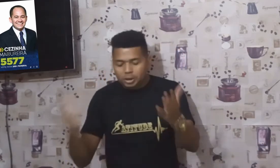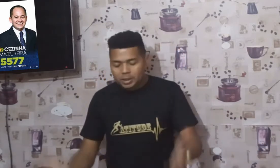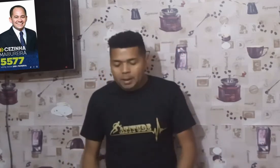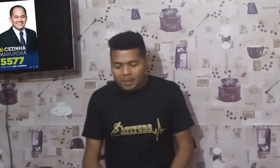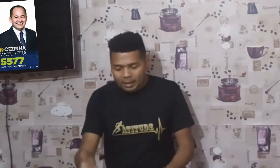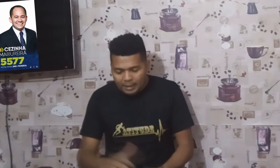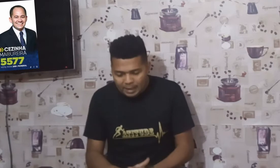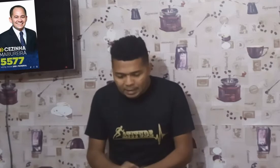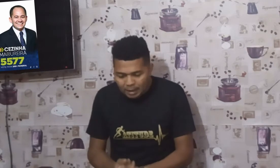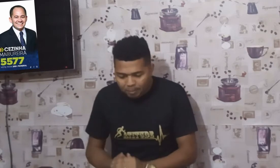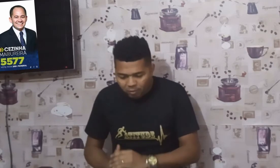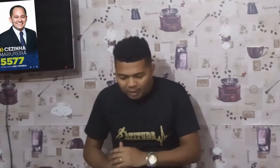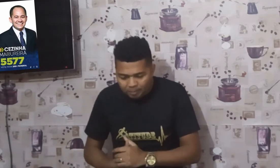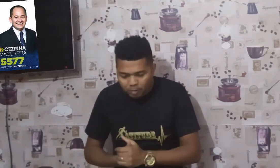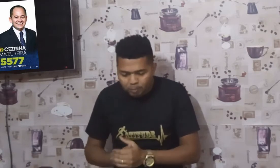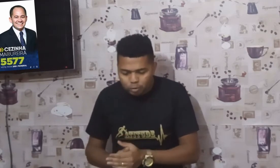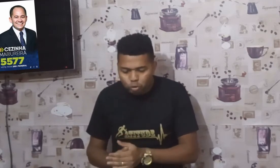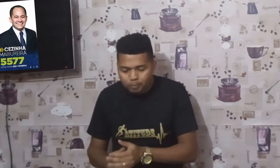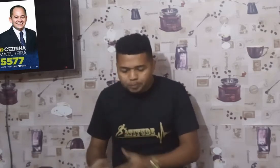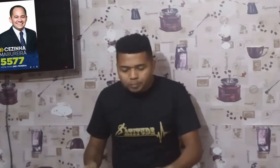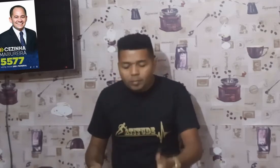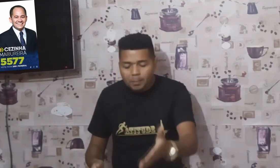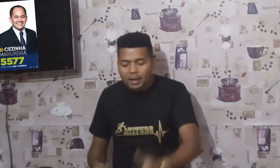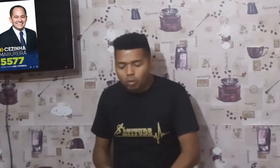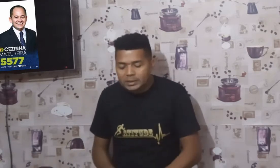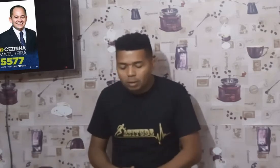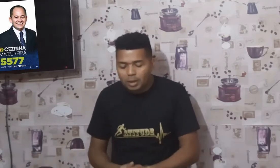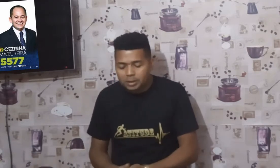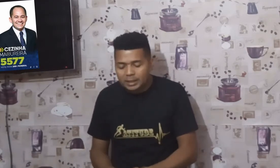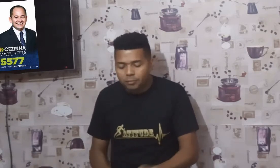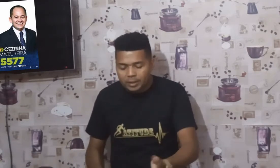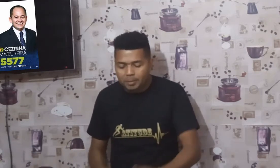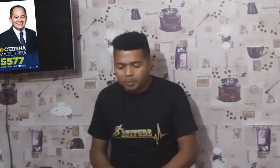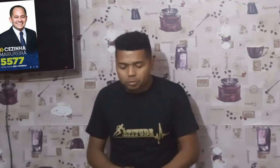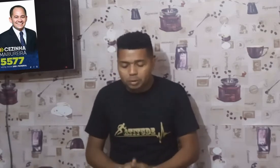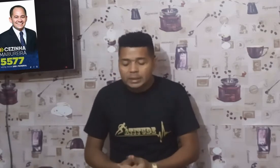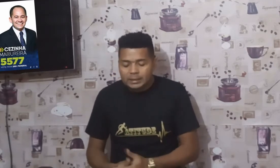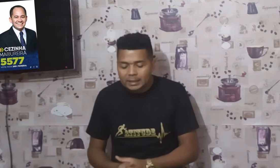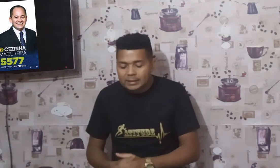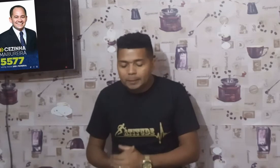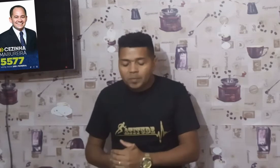hoje, pela lei aí aprovada pelo pastor, pela comissão, melhor dizendo, feita pelo pastor Cezinha,